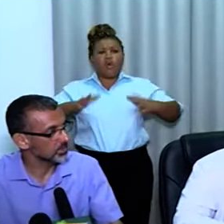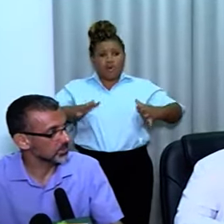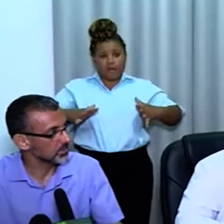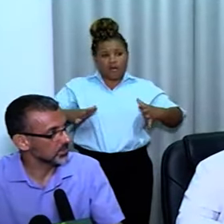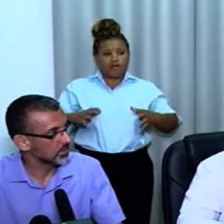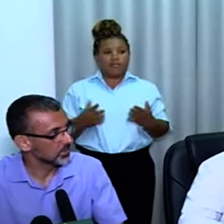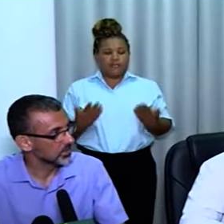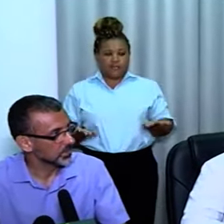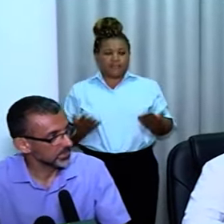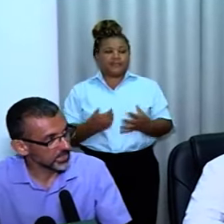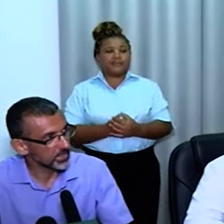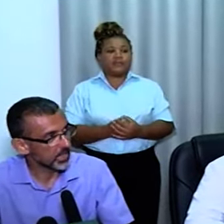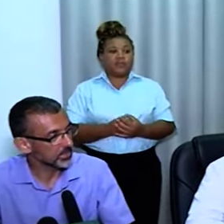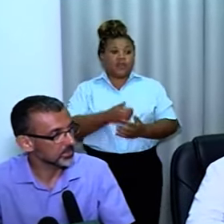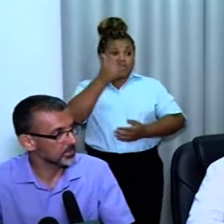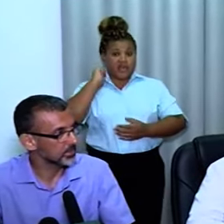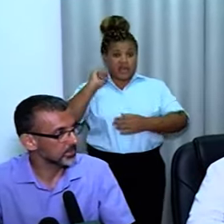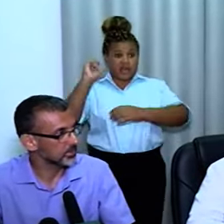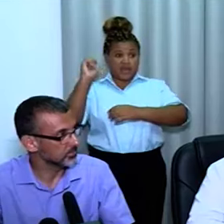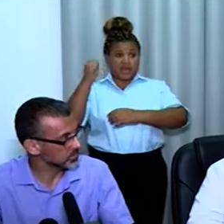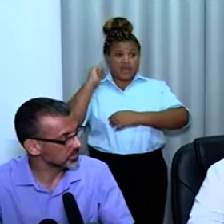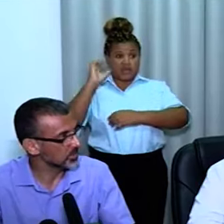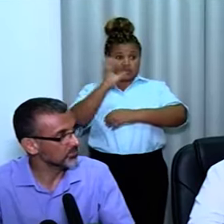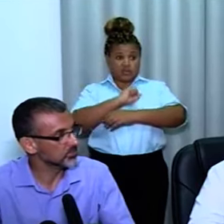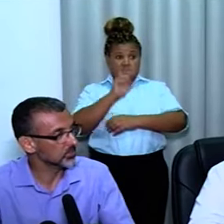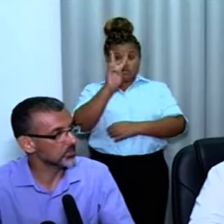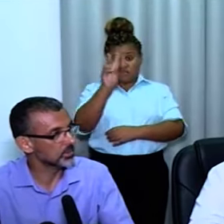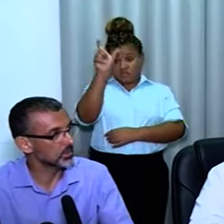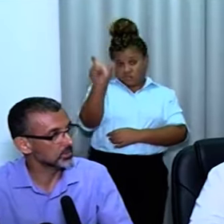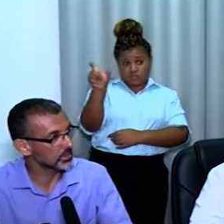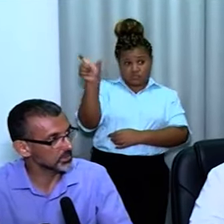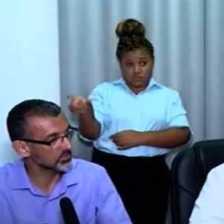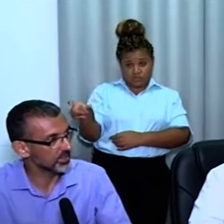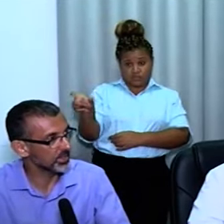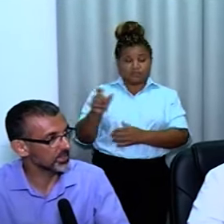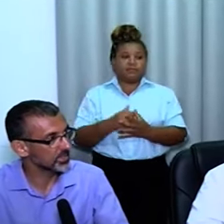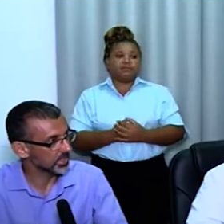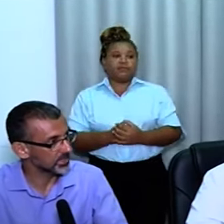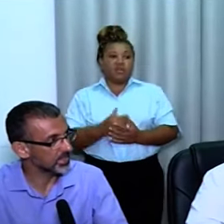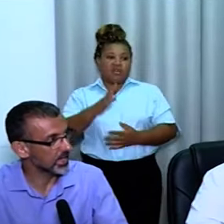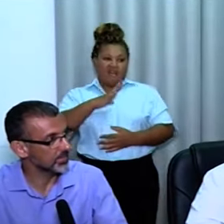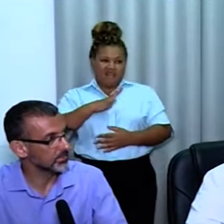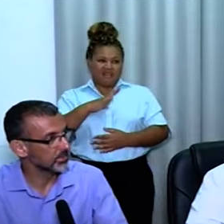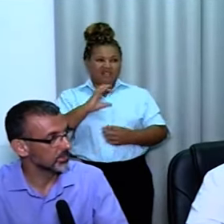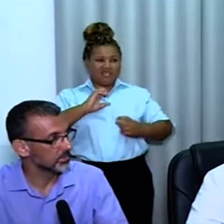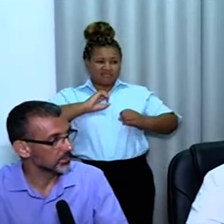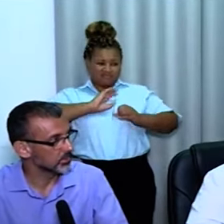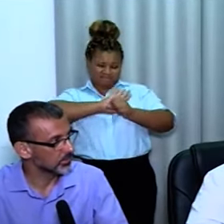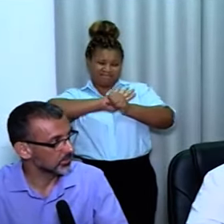avons il y a des cas qui sont positifs, so nous transférons ça des cas